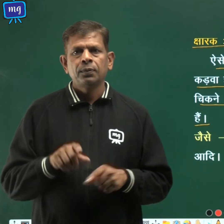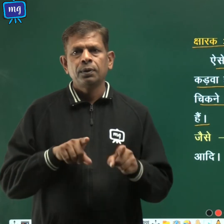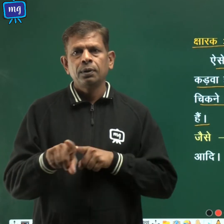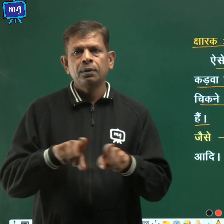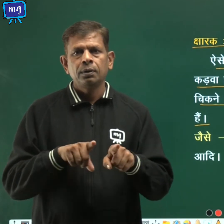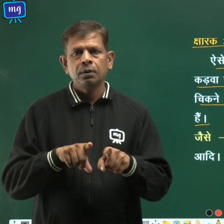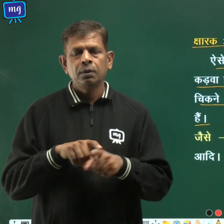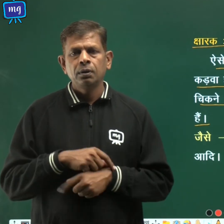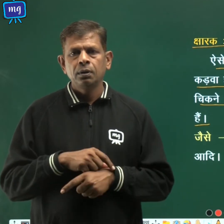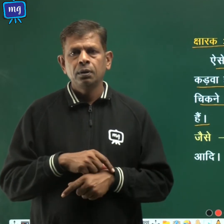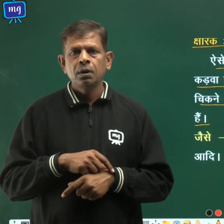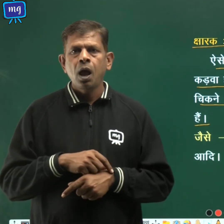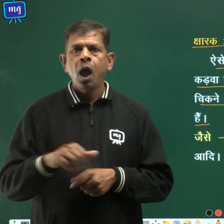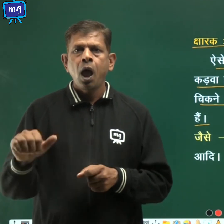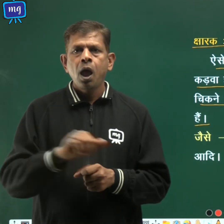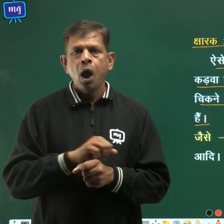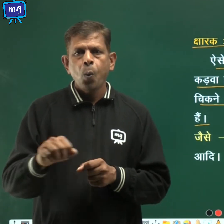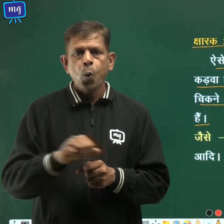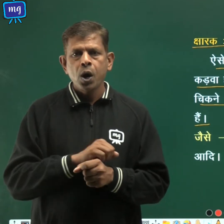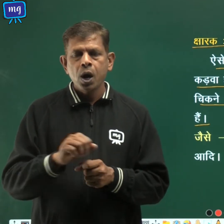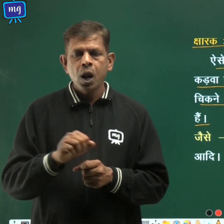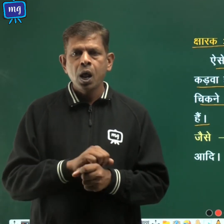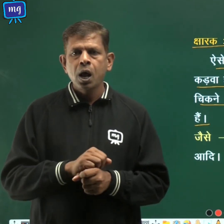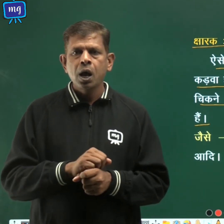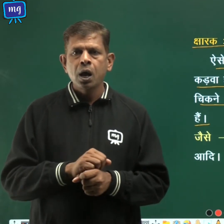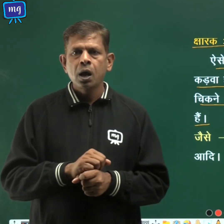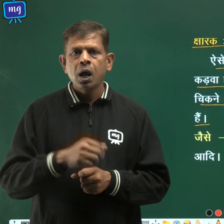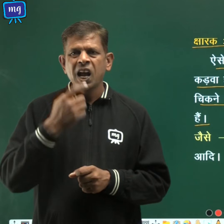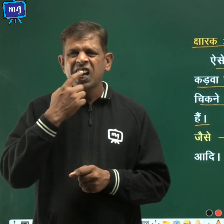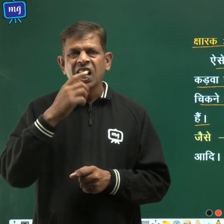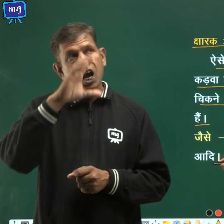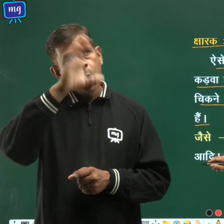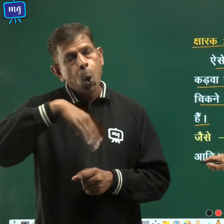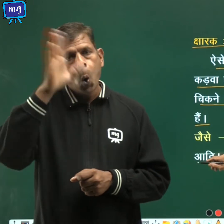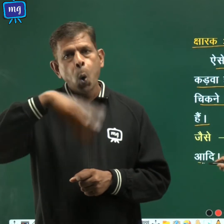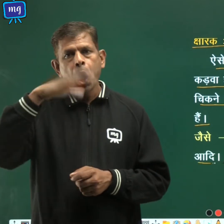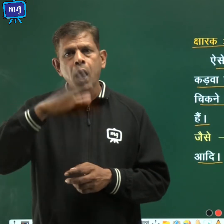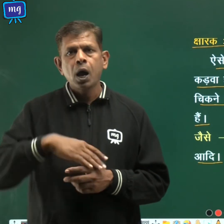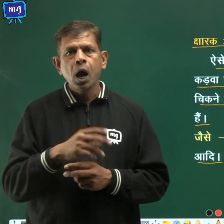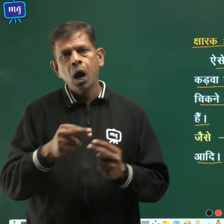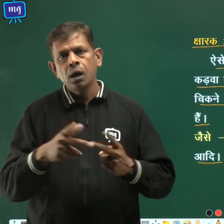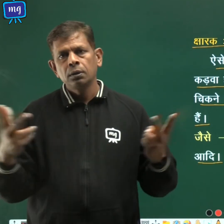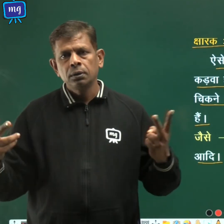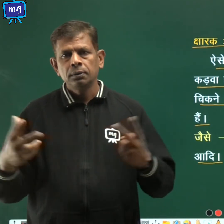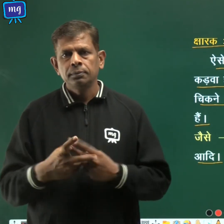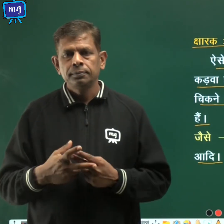जैसे साबुन, चूने का पानी आदि।